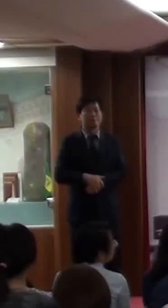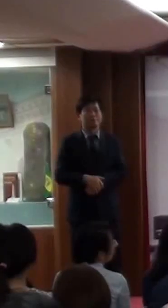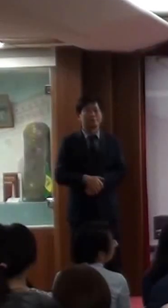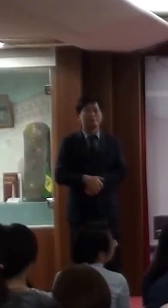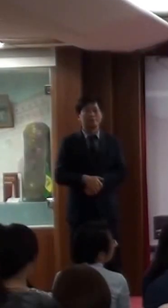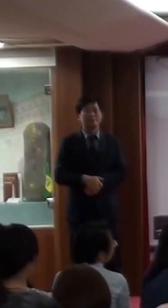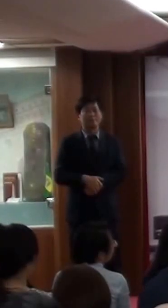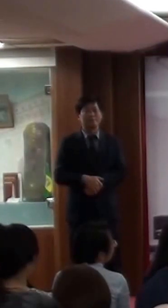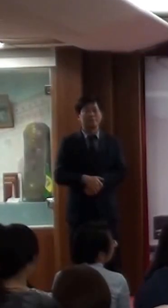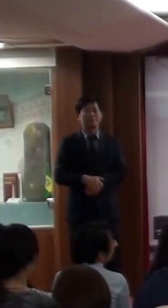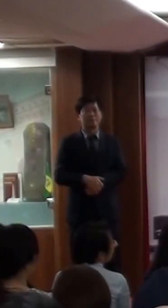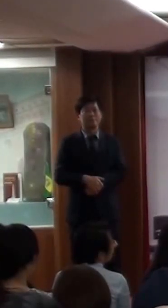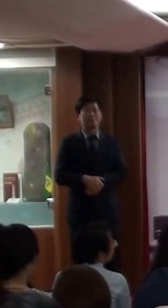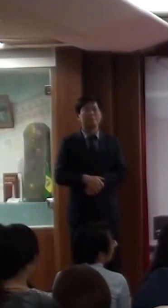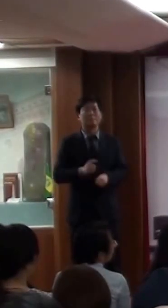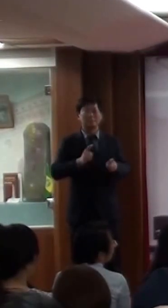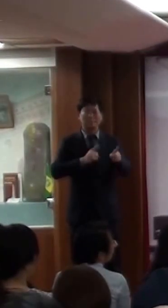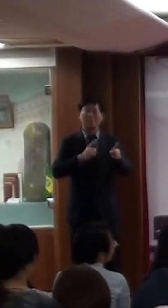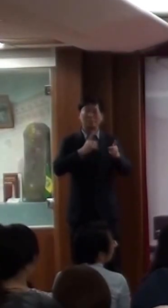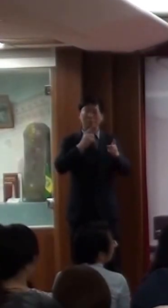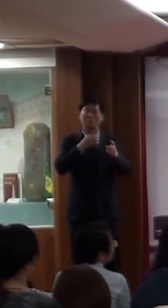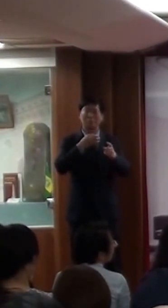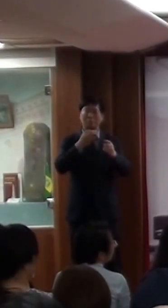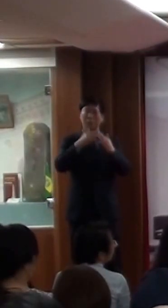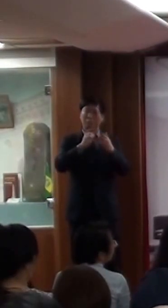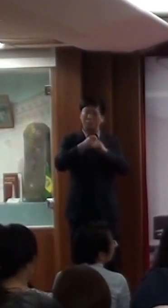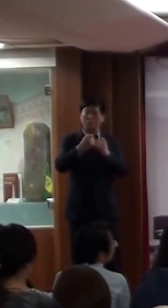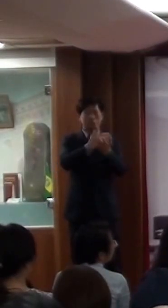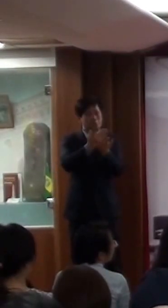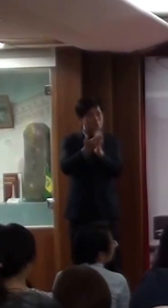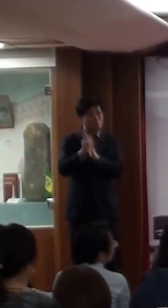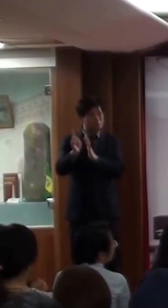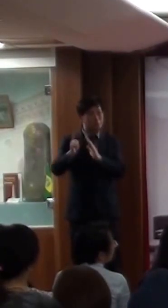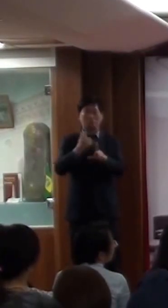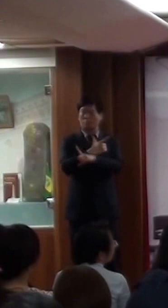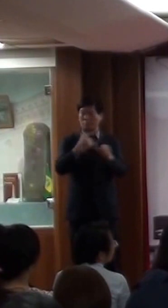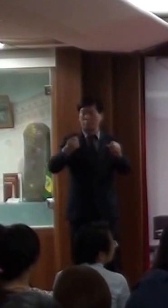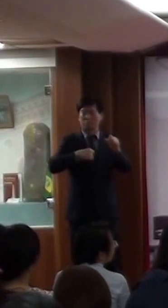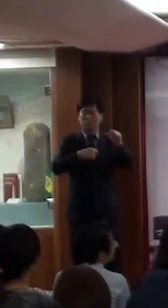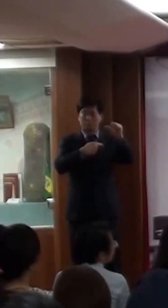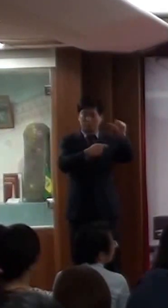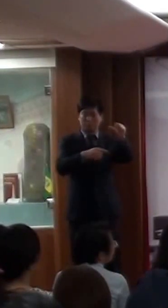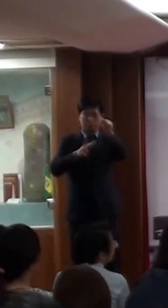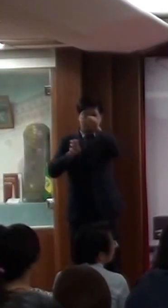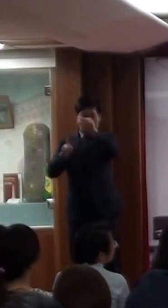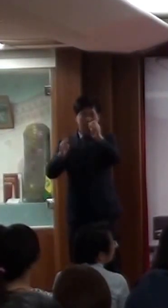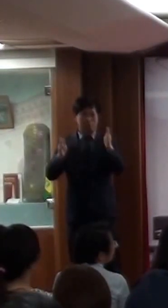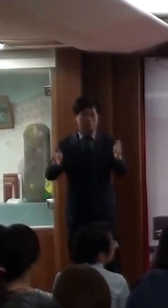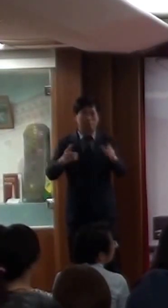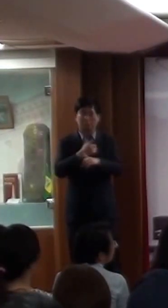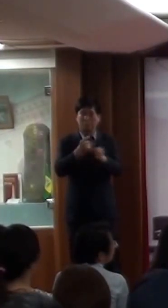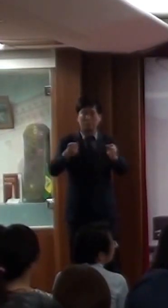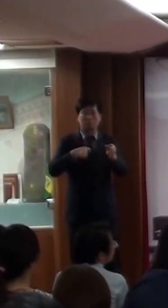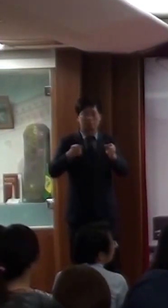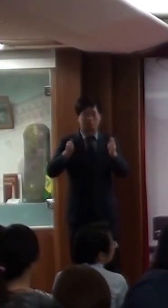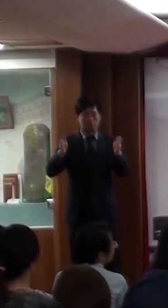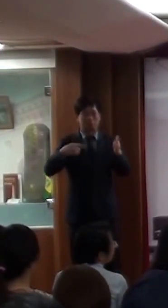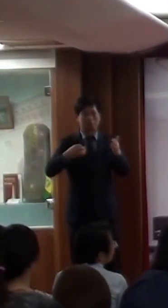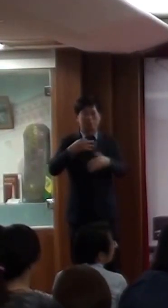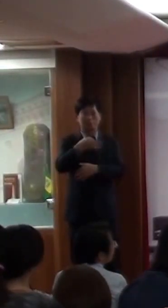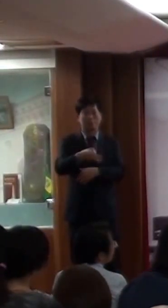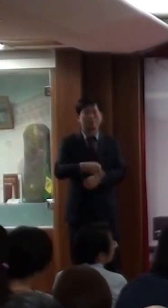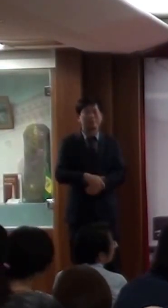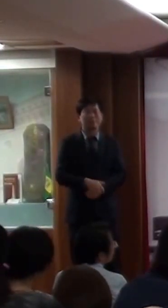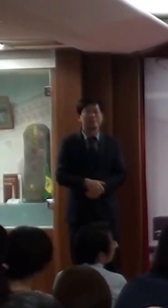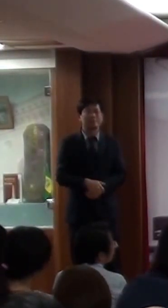哦。好，那不管呢是什么样的这个房屋税呢，在5月1号到5月31号就是要来缴纳我们的全国性